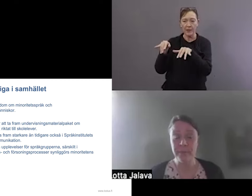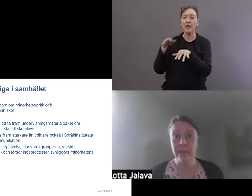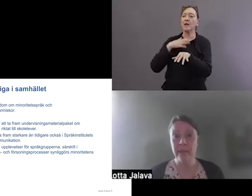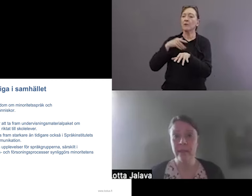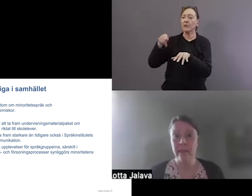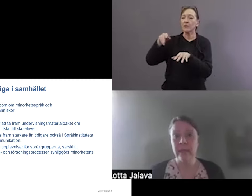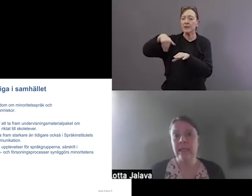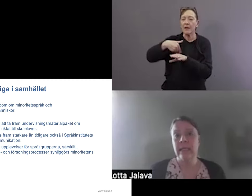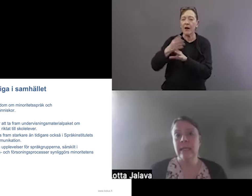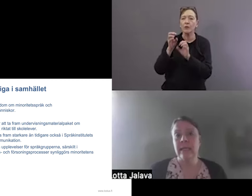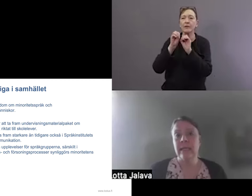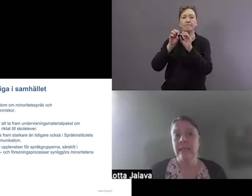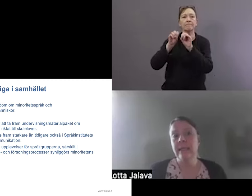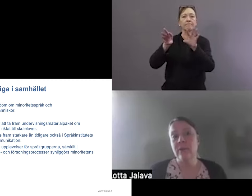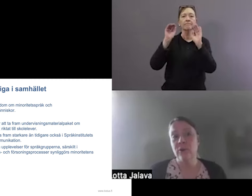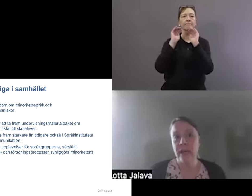myös.